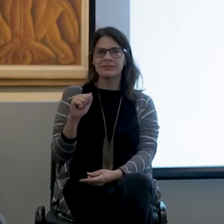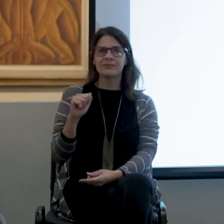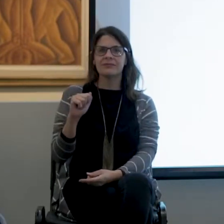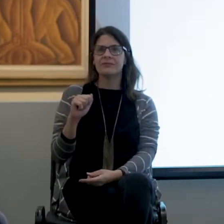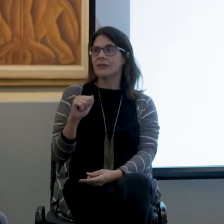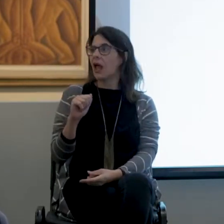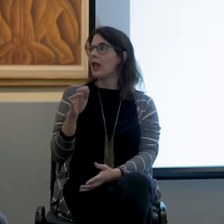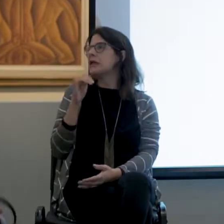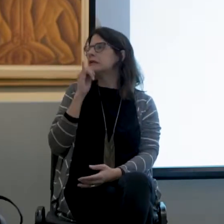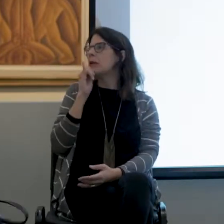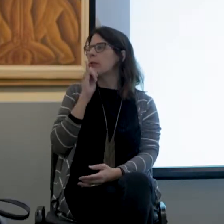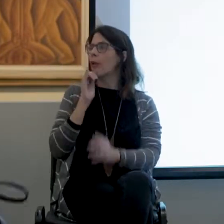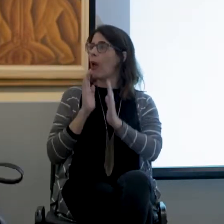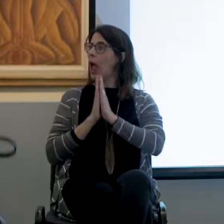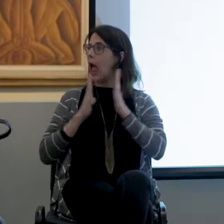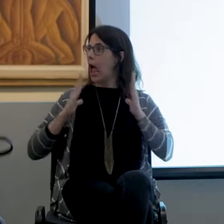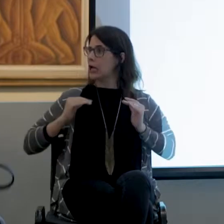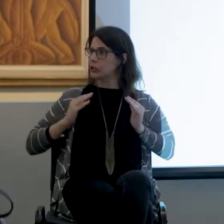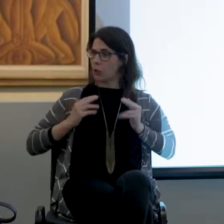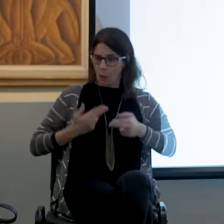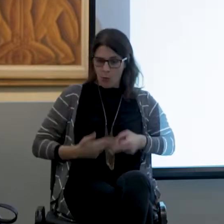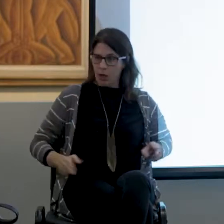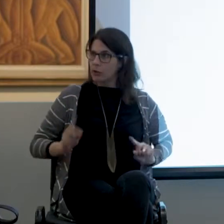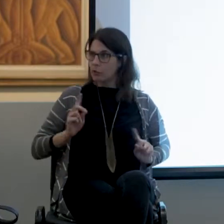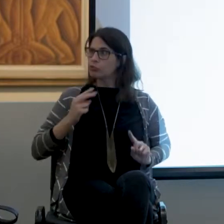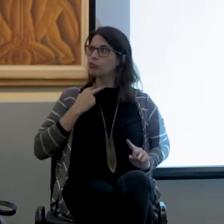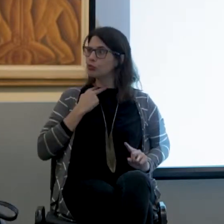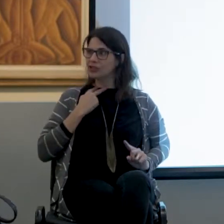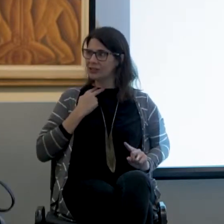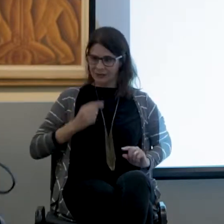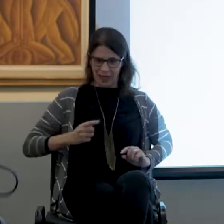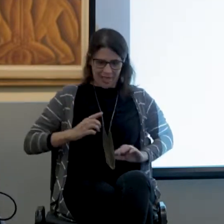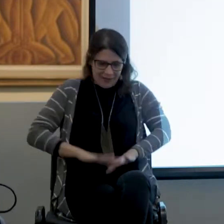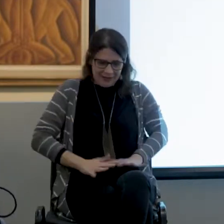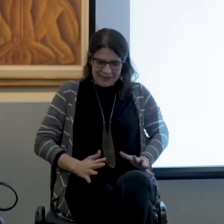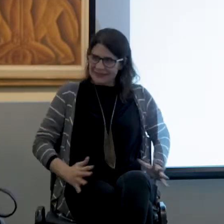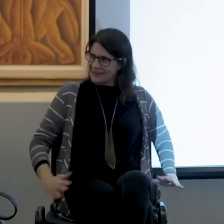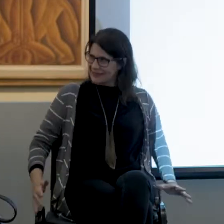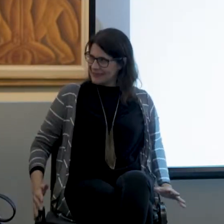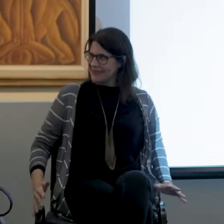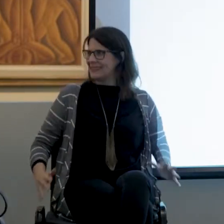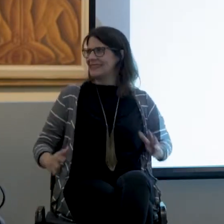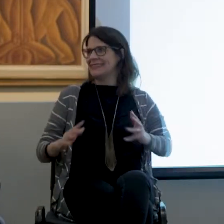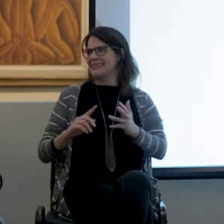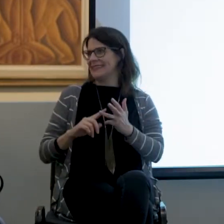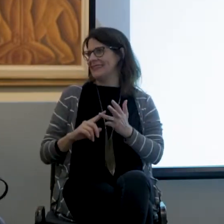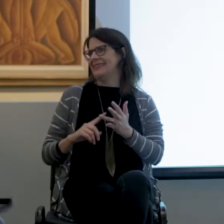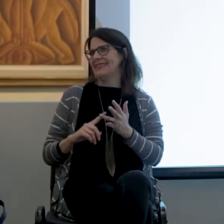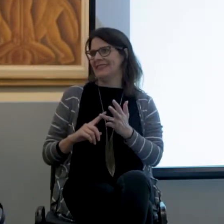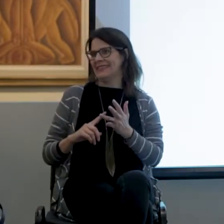nos anjinhos, porque não pode ter anjinho pelado, e aqueles anjinhos não tinham nada, inclusive.